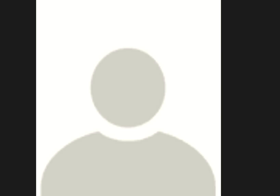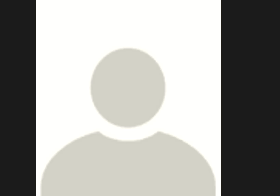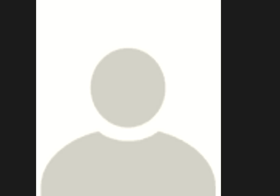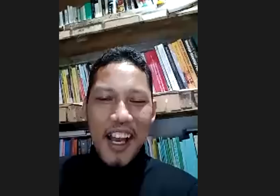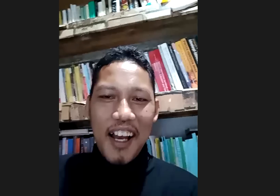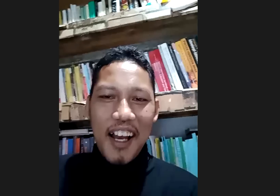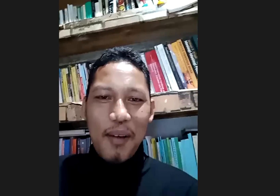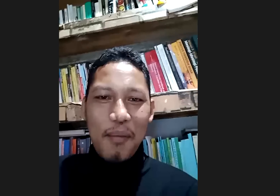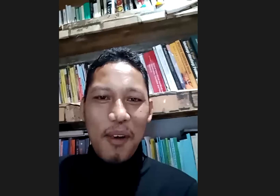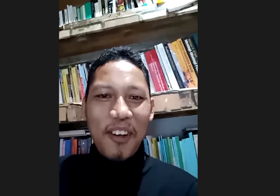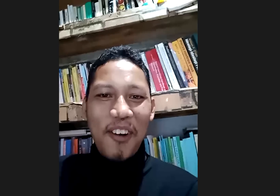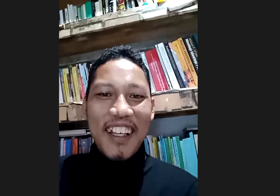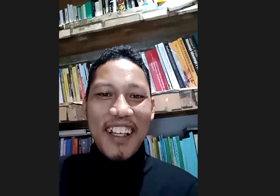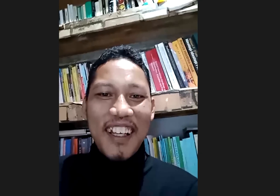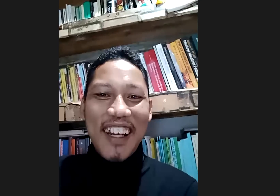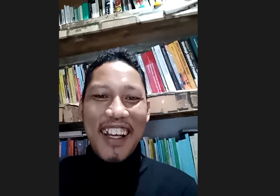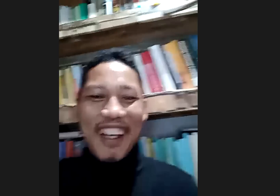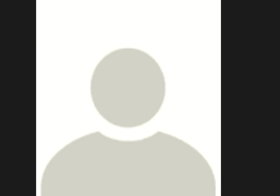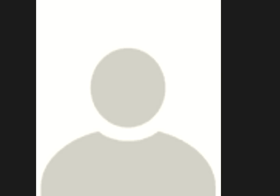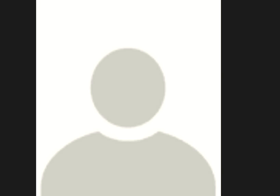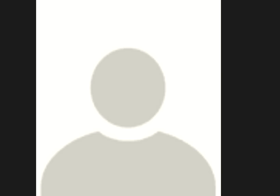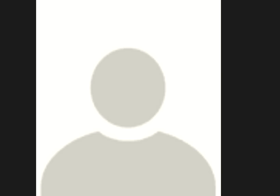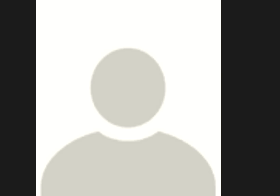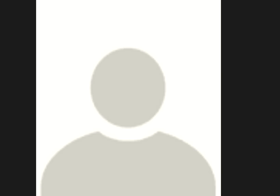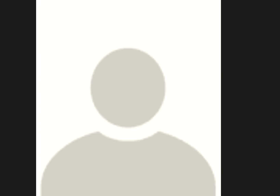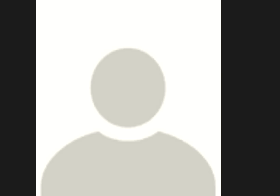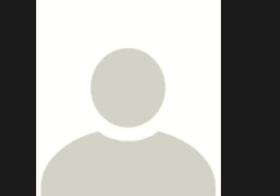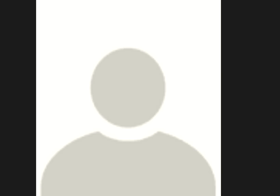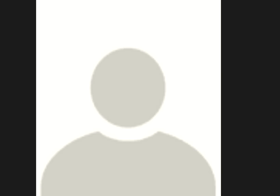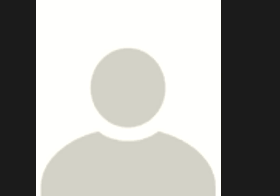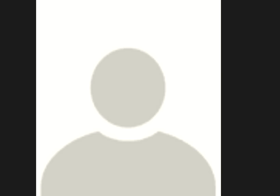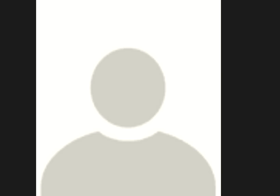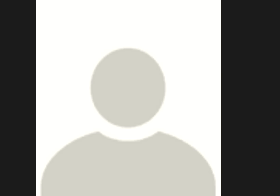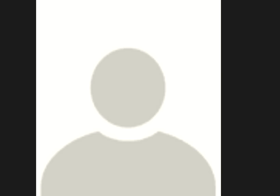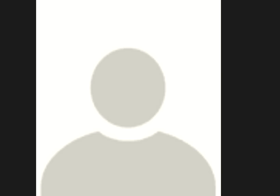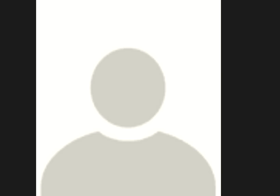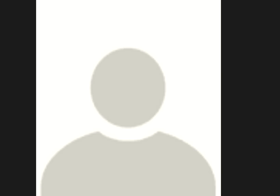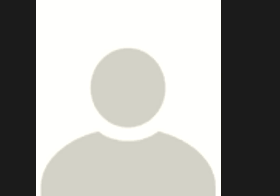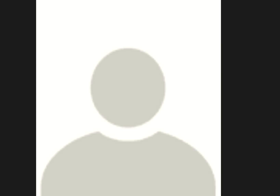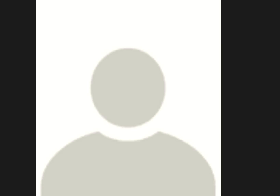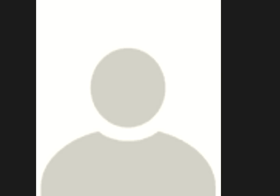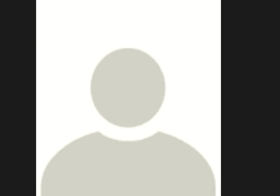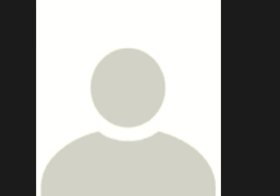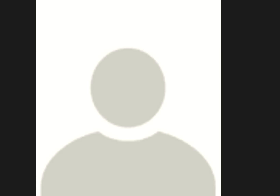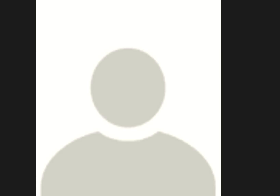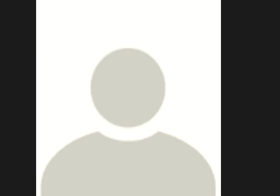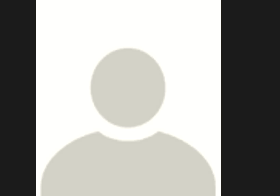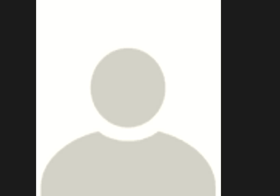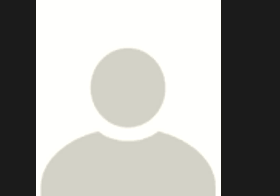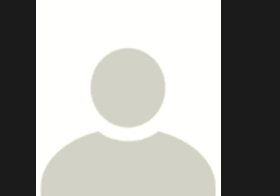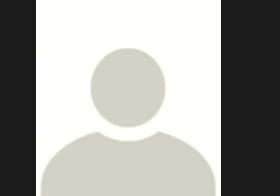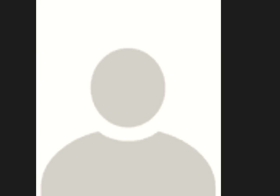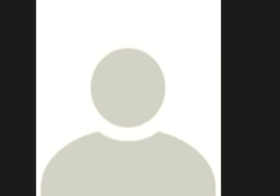Enggak, mau tahu orangnya yang mana ya? Orangnya. Masih ada enggak tuh Mas Ishaknya?